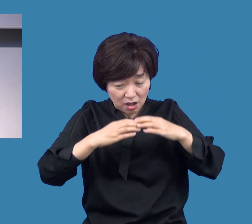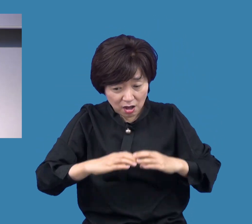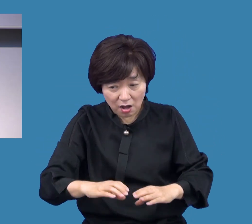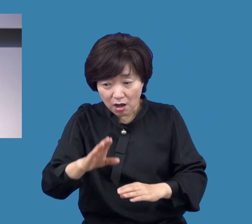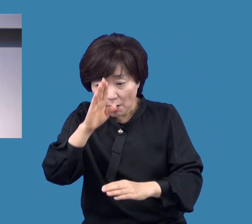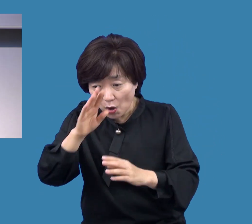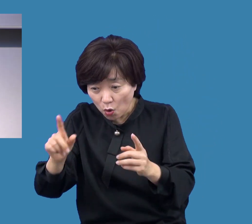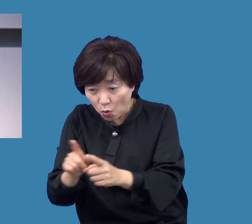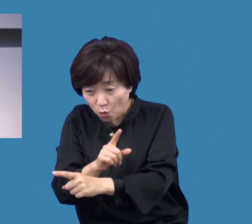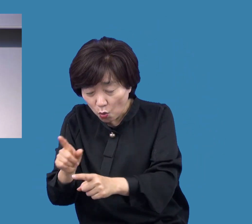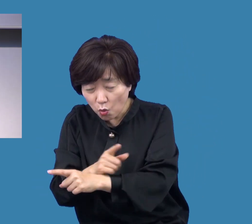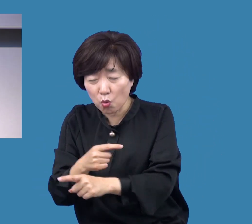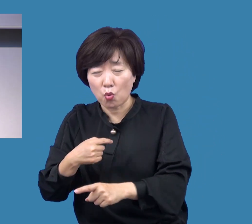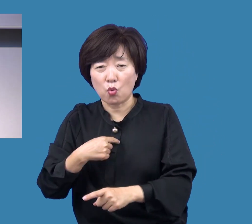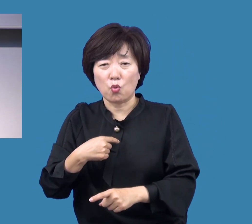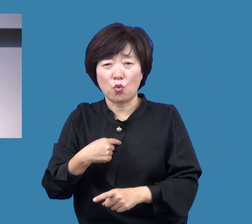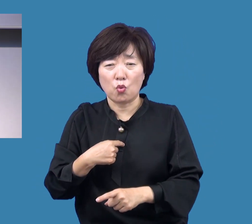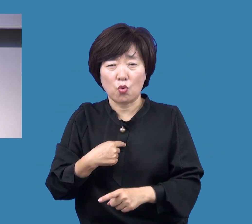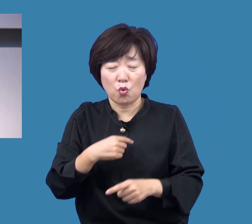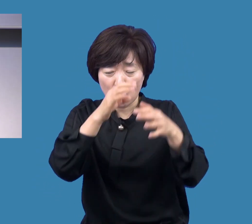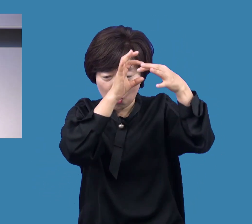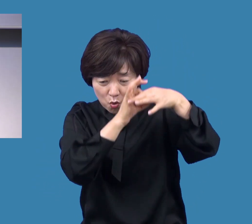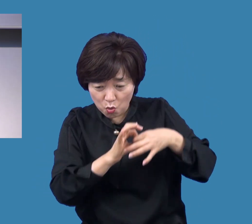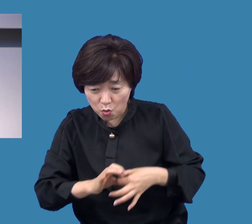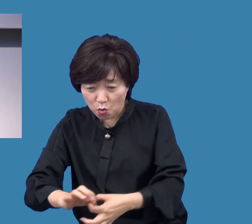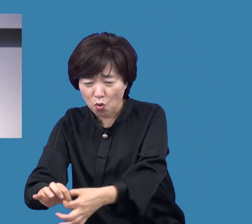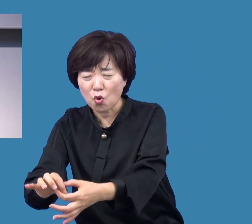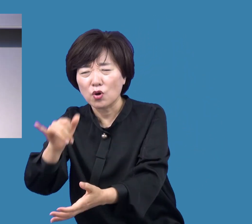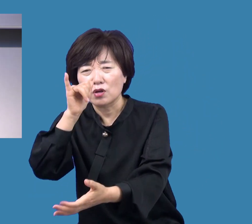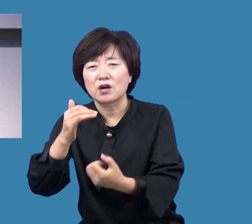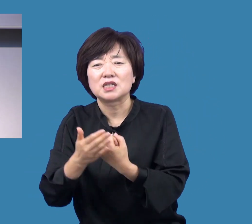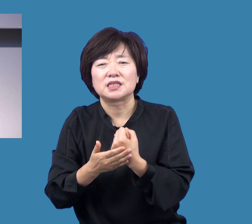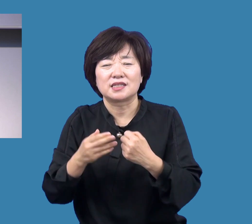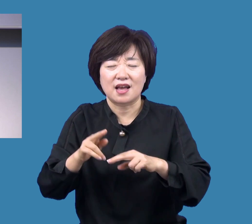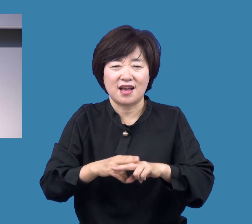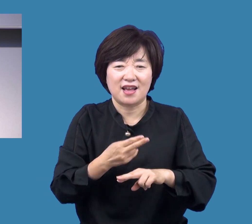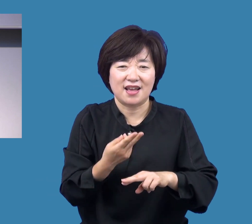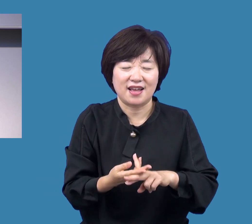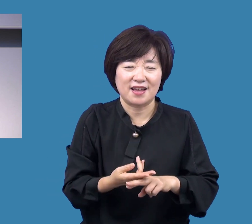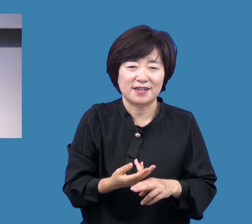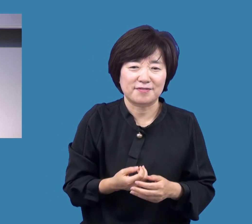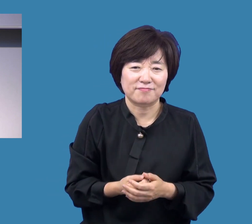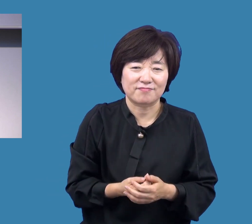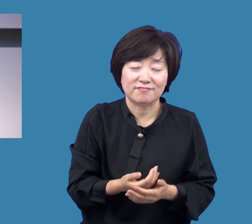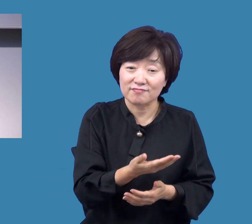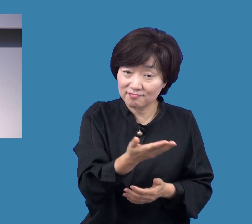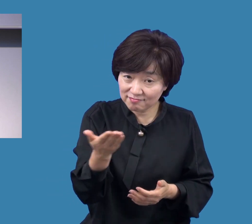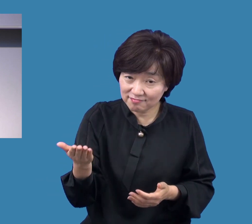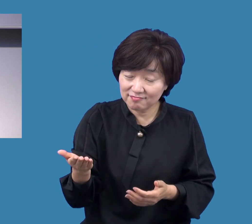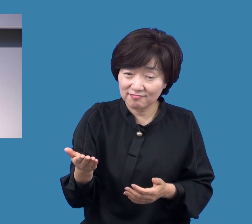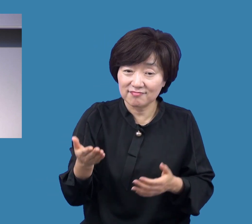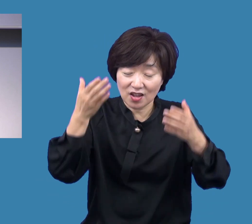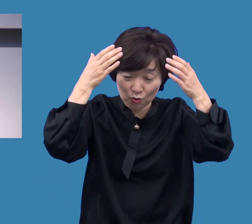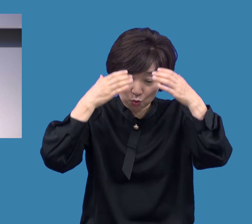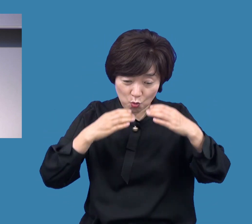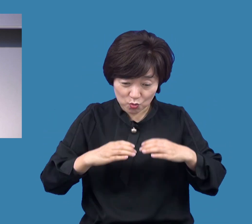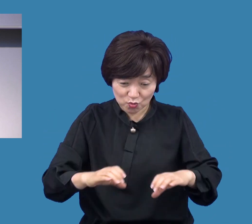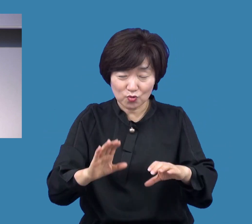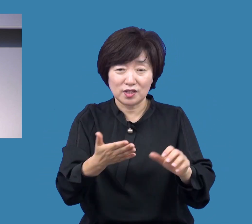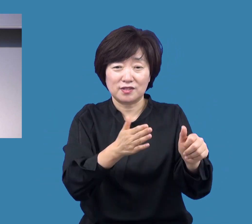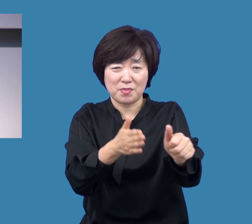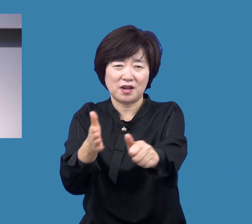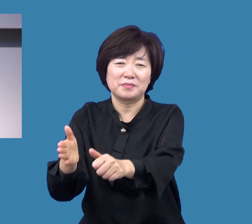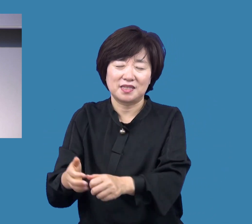통로로 사용돼서 이곳에 들어와. 이런 게 은사라는 거예요. 여러분들도 그런 통로들이 되셨으면